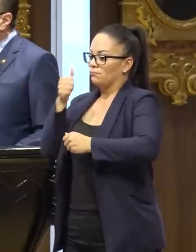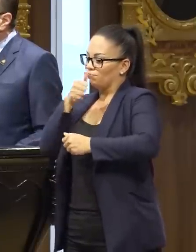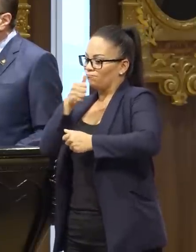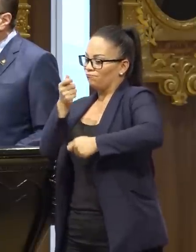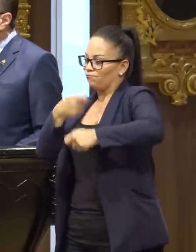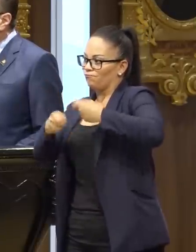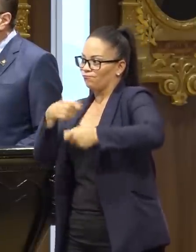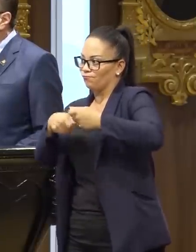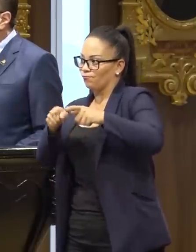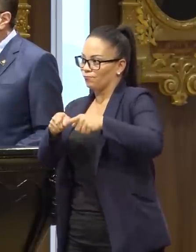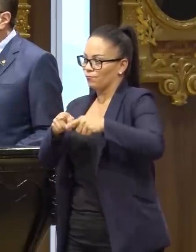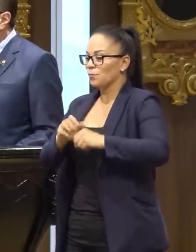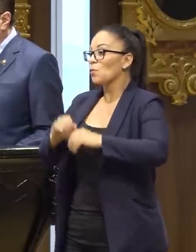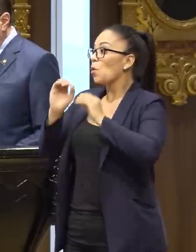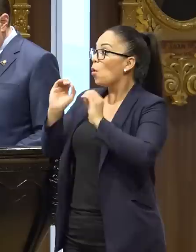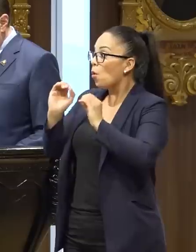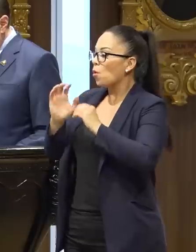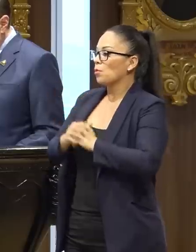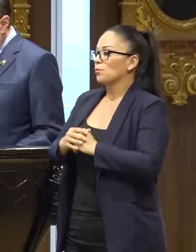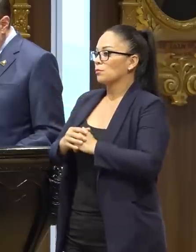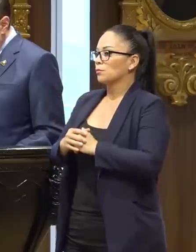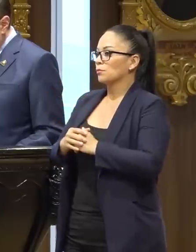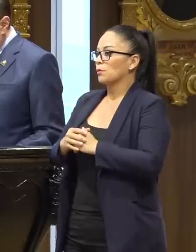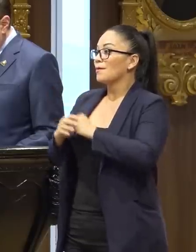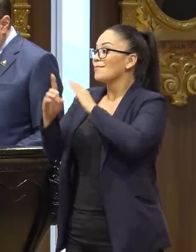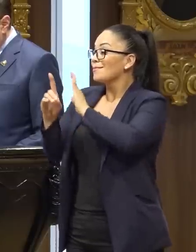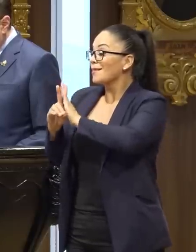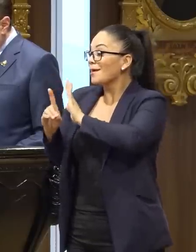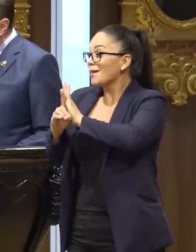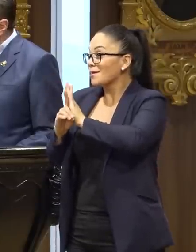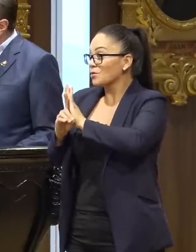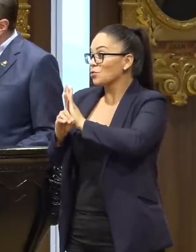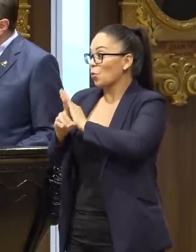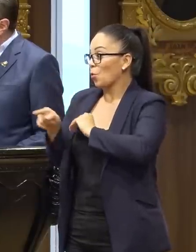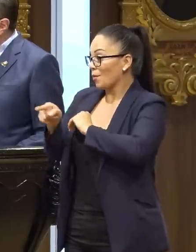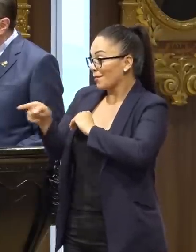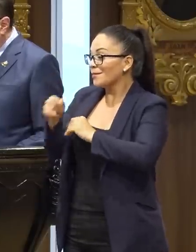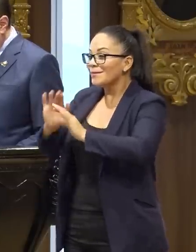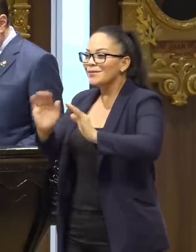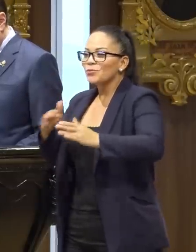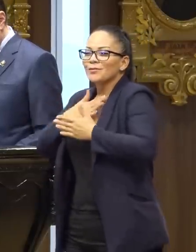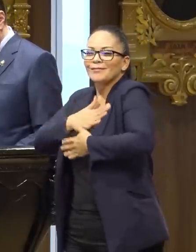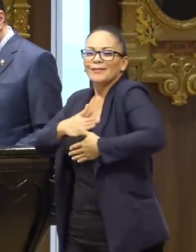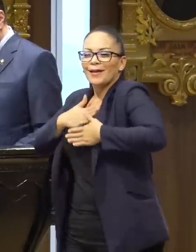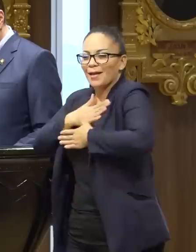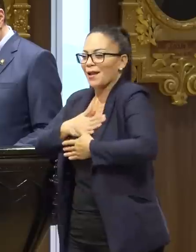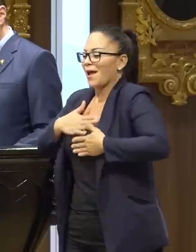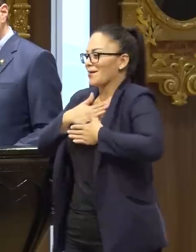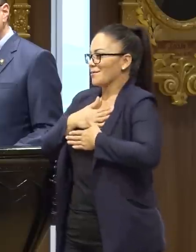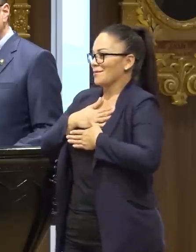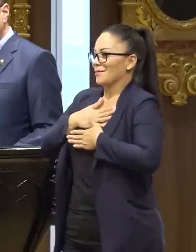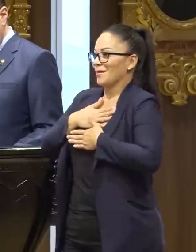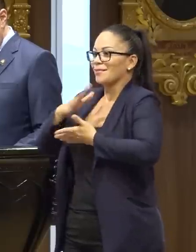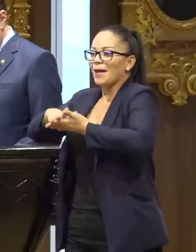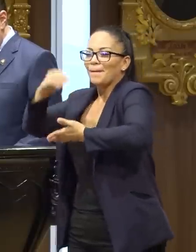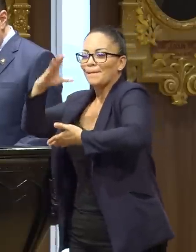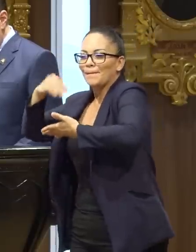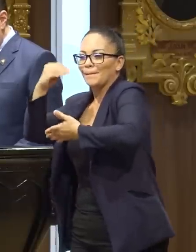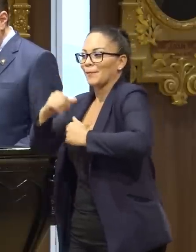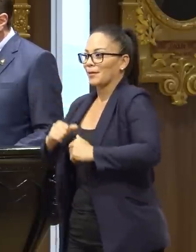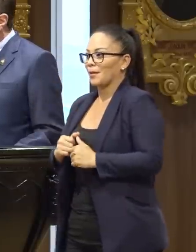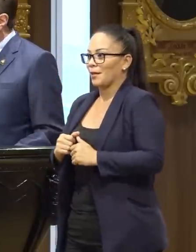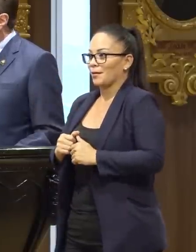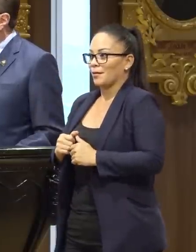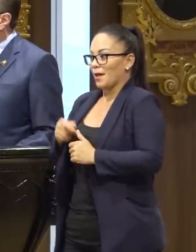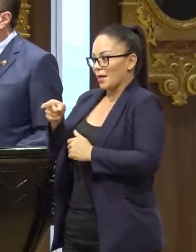o que el sano derecho de simplemente recrearse, de divertirse y de aprender